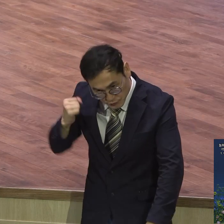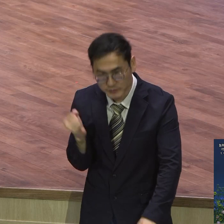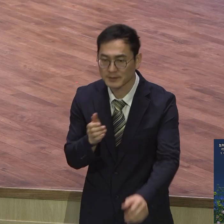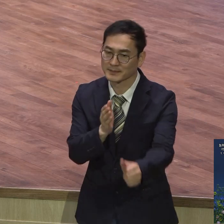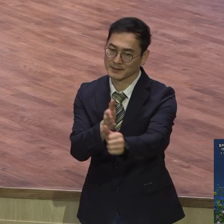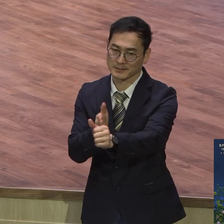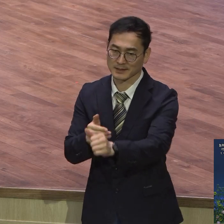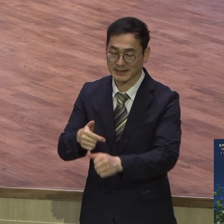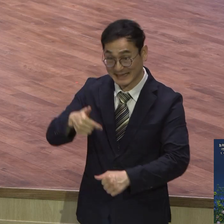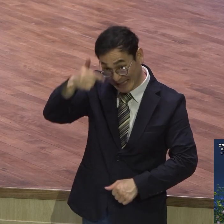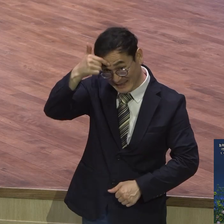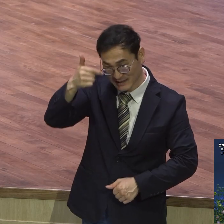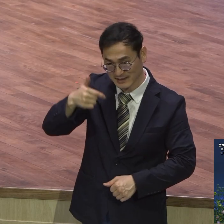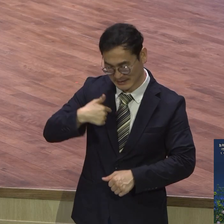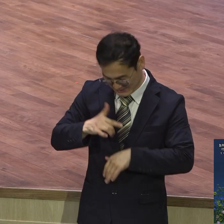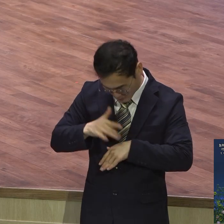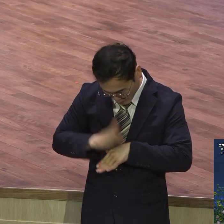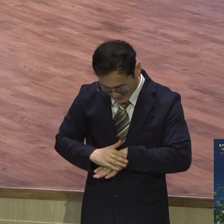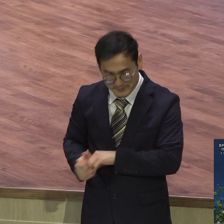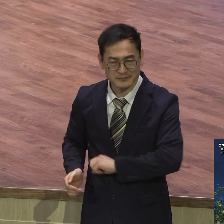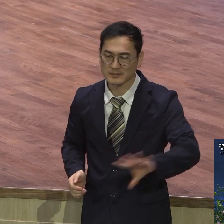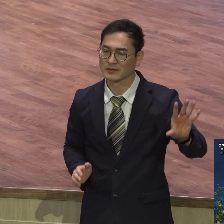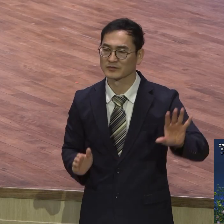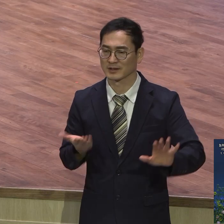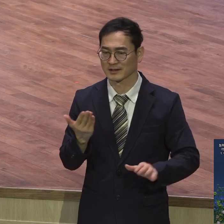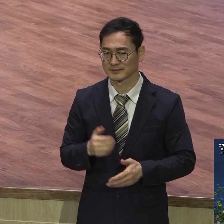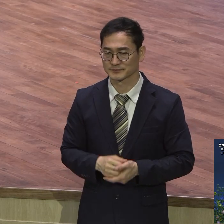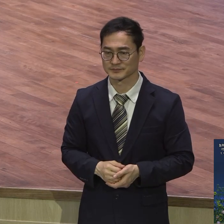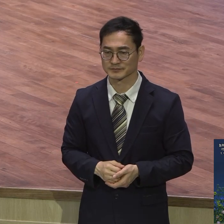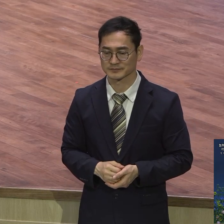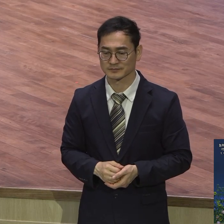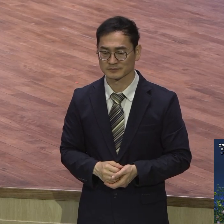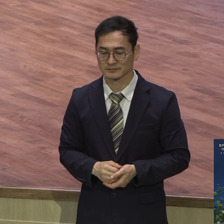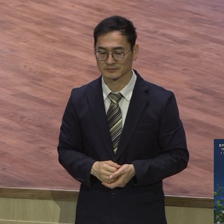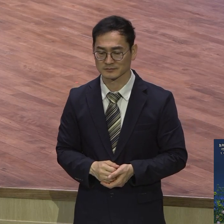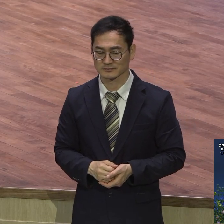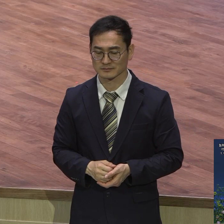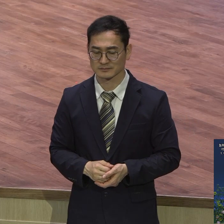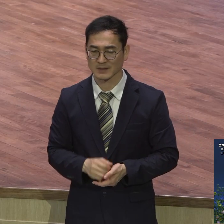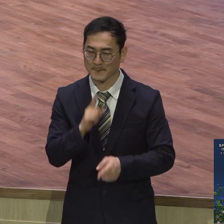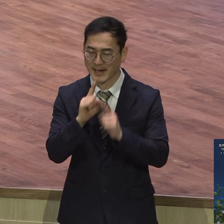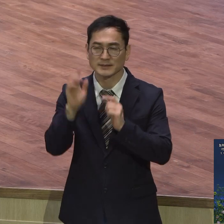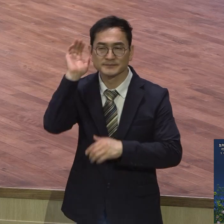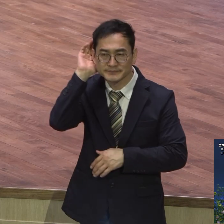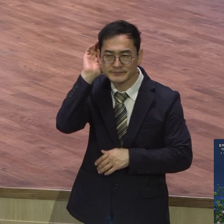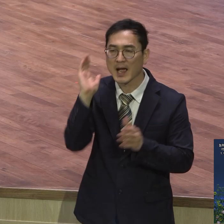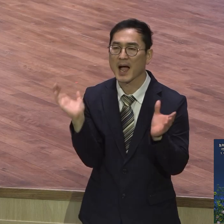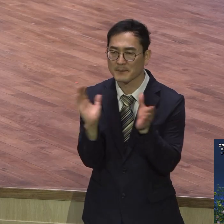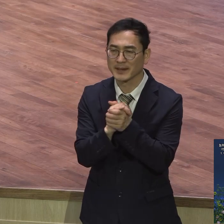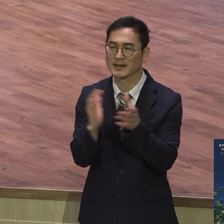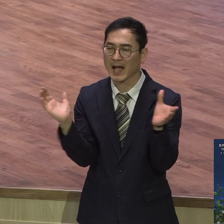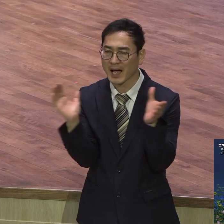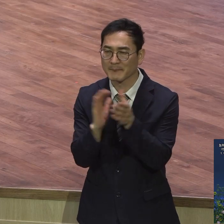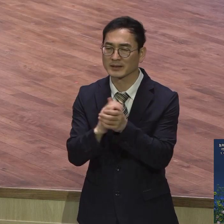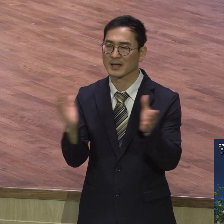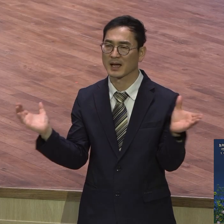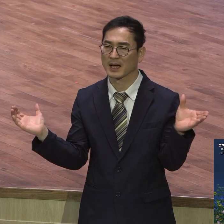예탈을 깨야 그런데 많은 사람들이 말씀을 듣다가 자기 기준에 맞지 않으면 당장 뭐가 왜